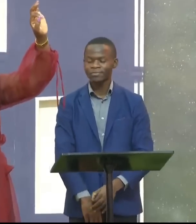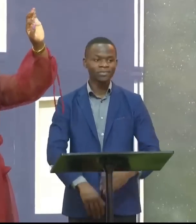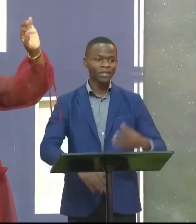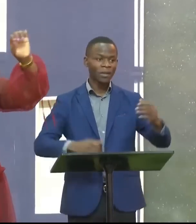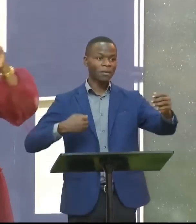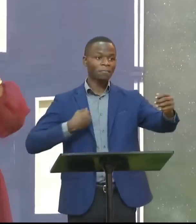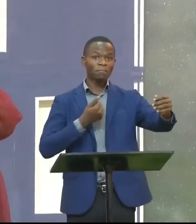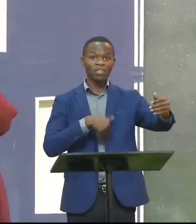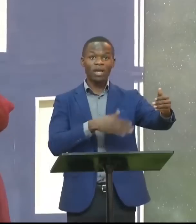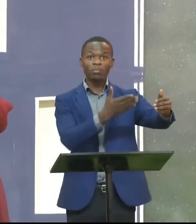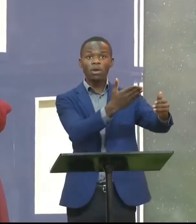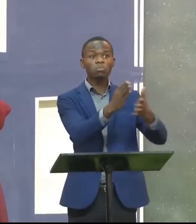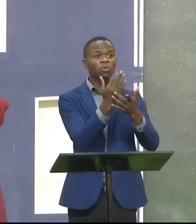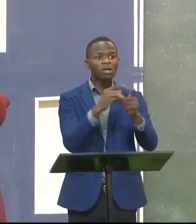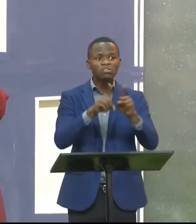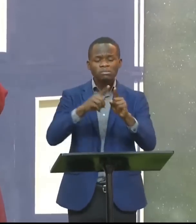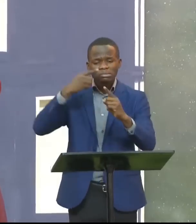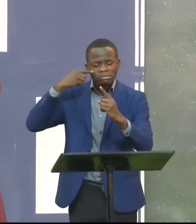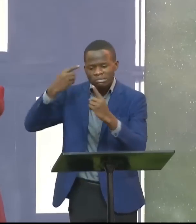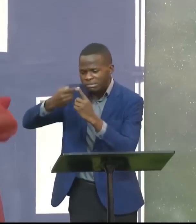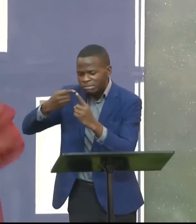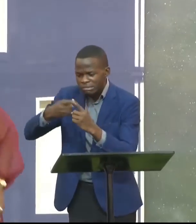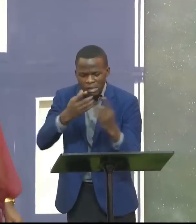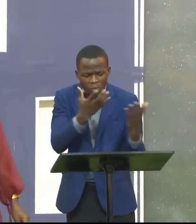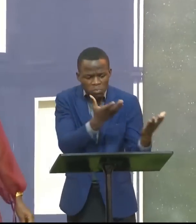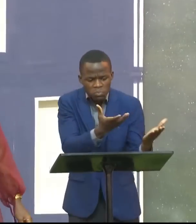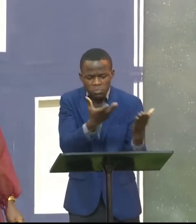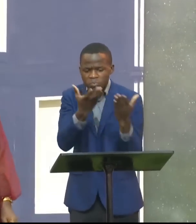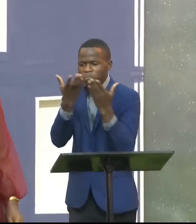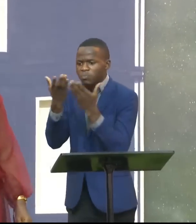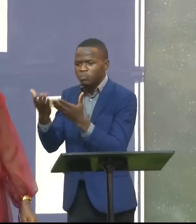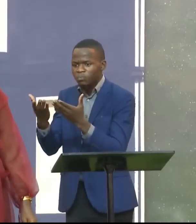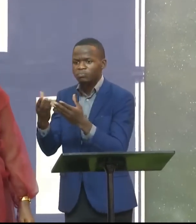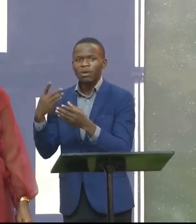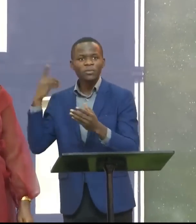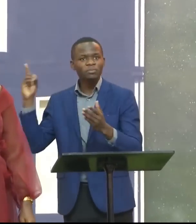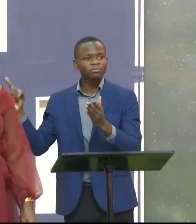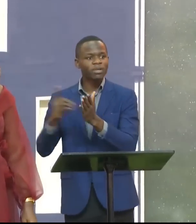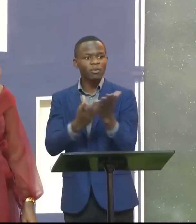Mama wange nga ne bwekaba katungulu akawa mutabani we n'akandeetera awaka.